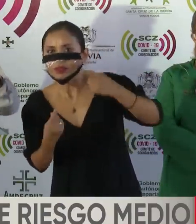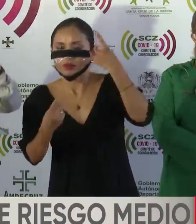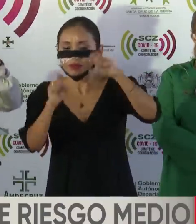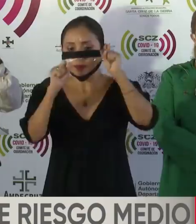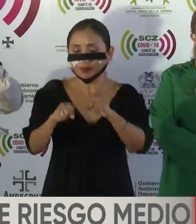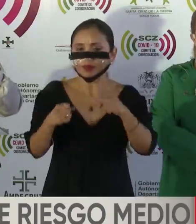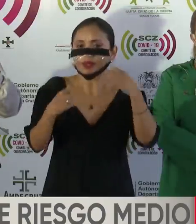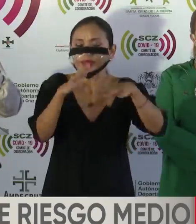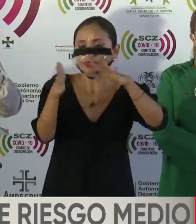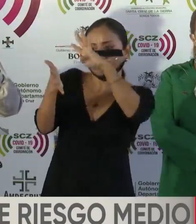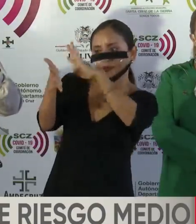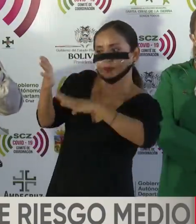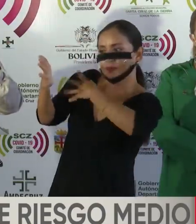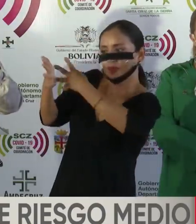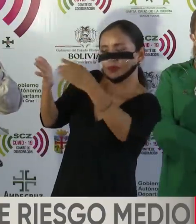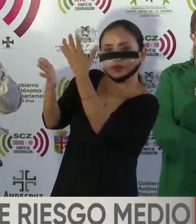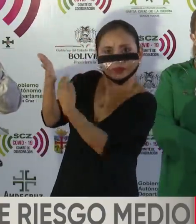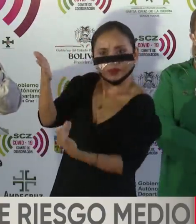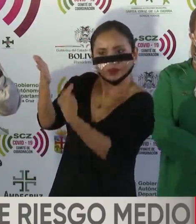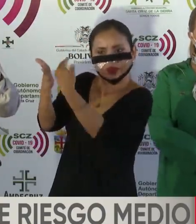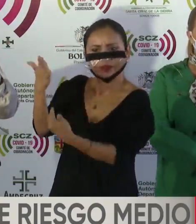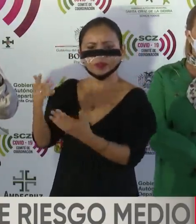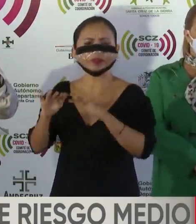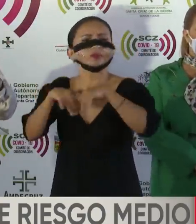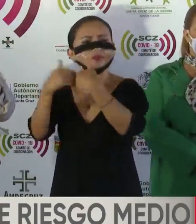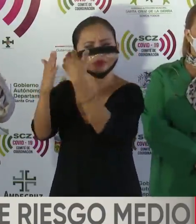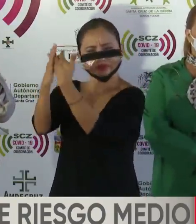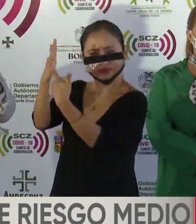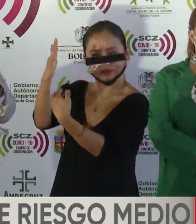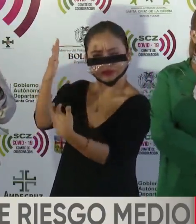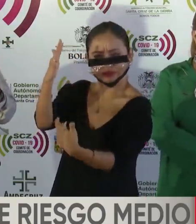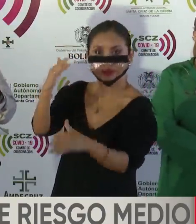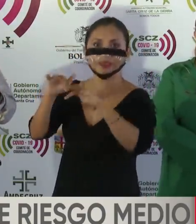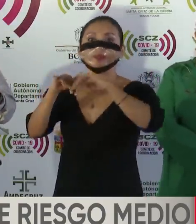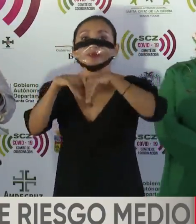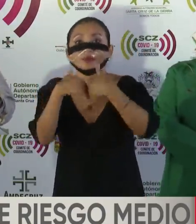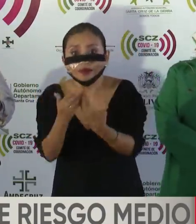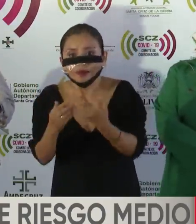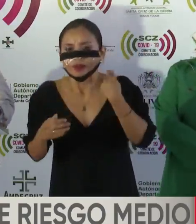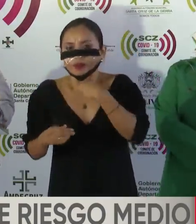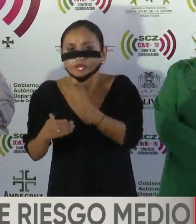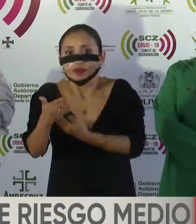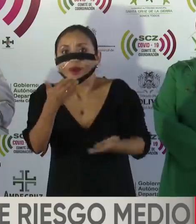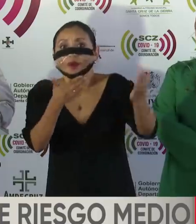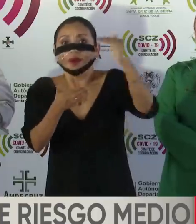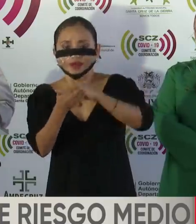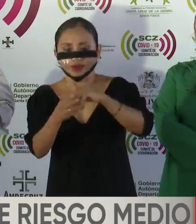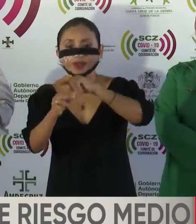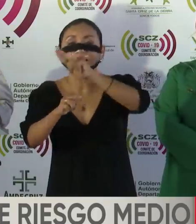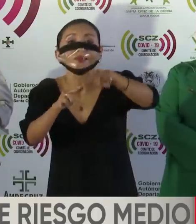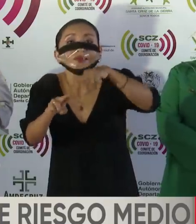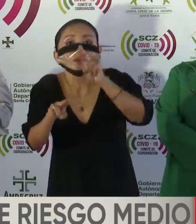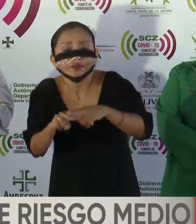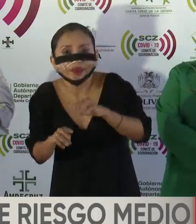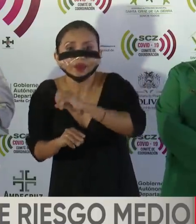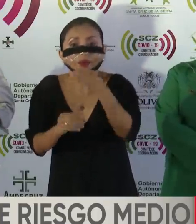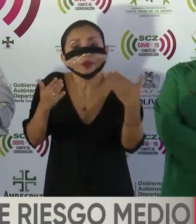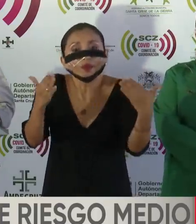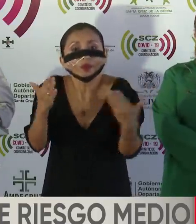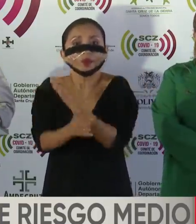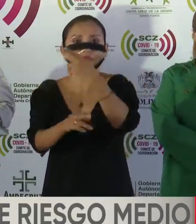una programación extensa de cómo vamos a volver a esa normalidad o a esa